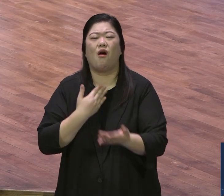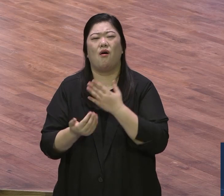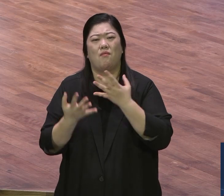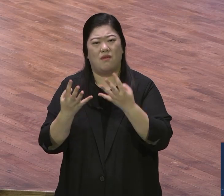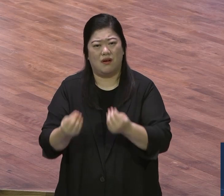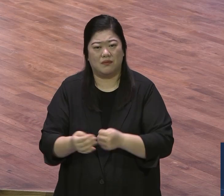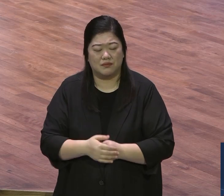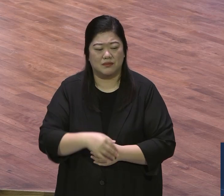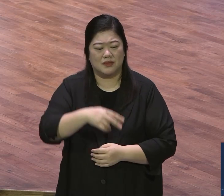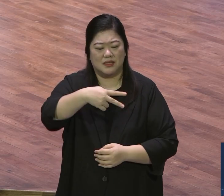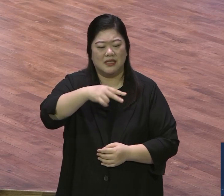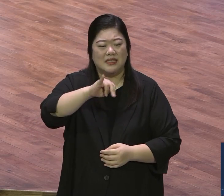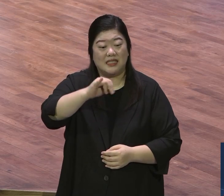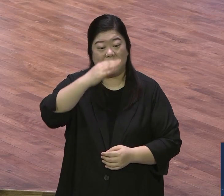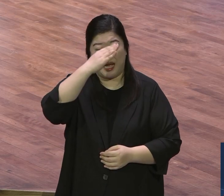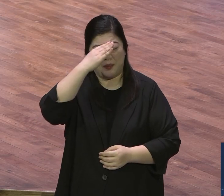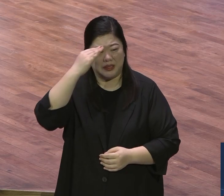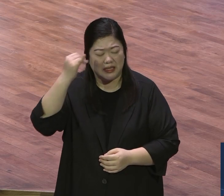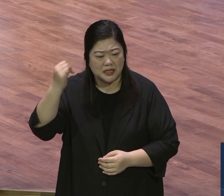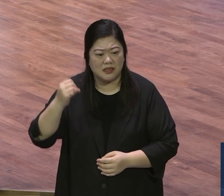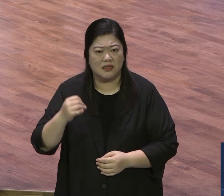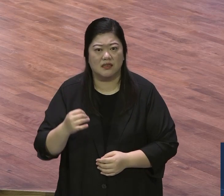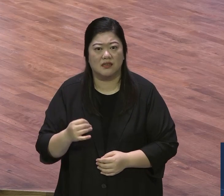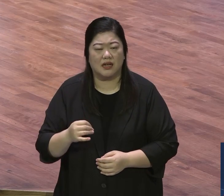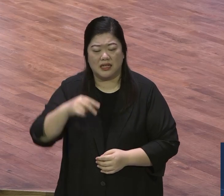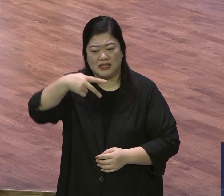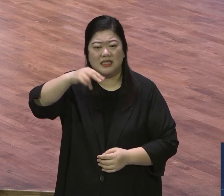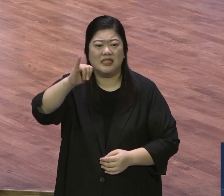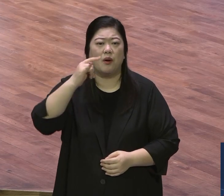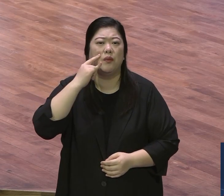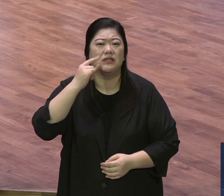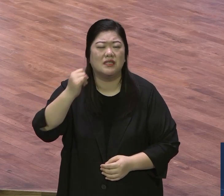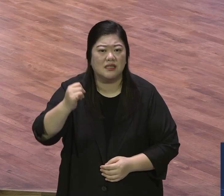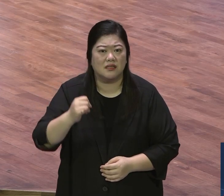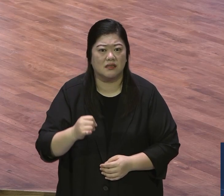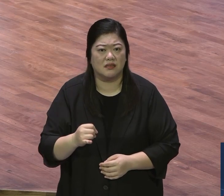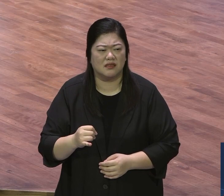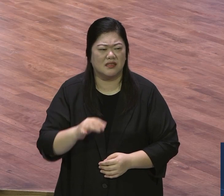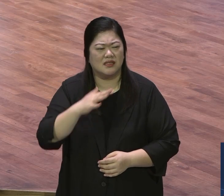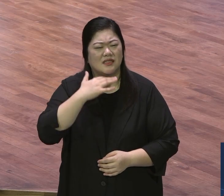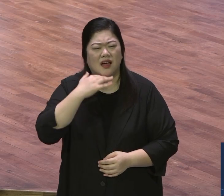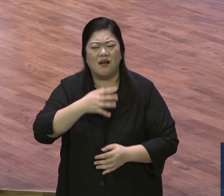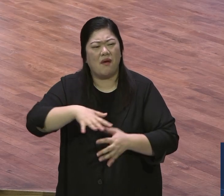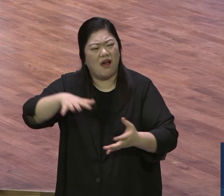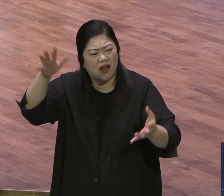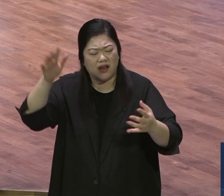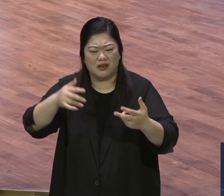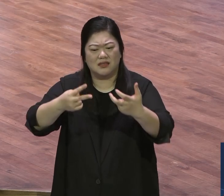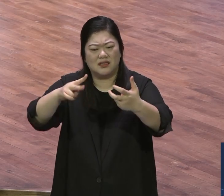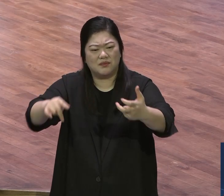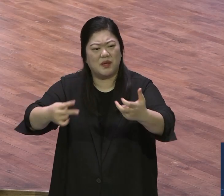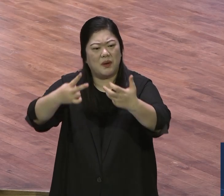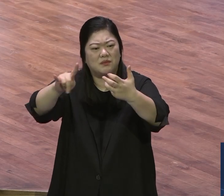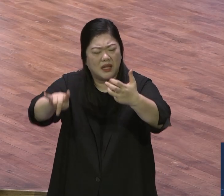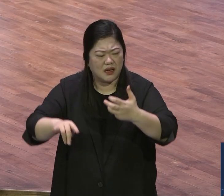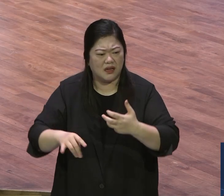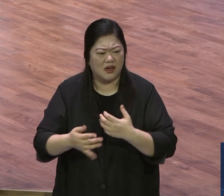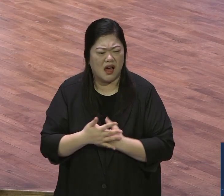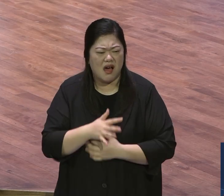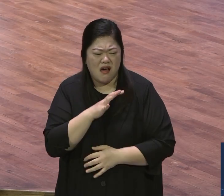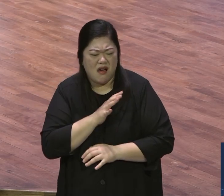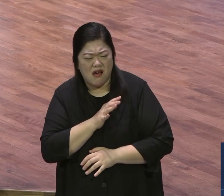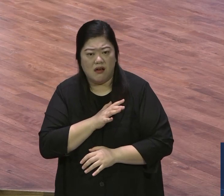힘이 있다고 그걸 갈봐요 예수민 권사가 돼가지고 집사가 돼가지고 보금보금 하면서